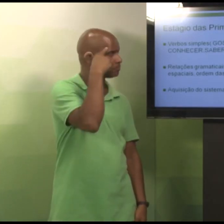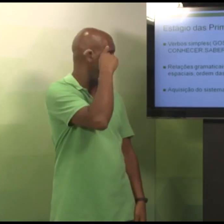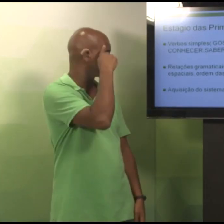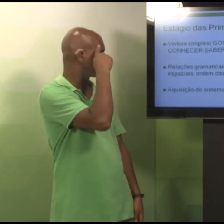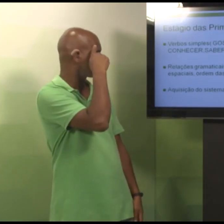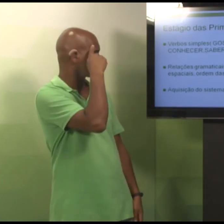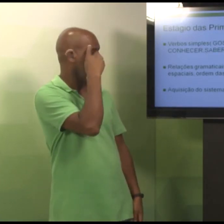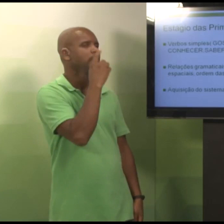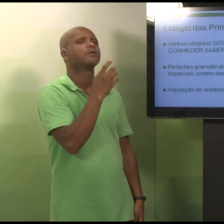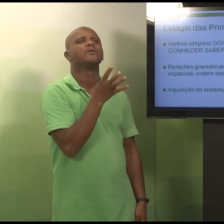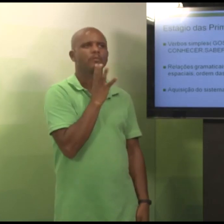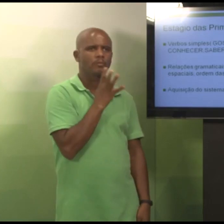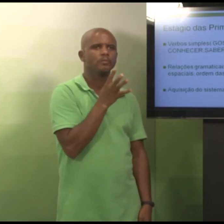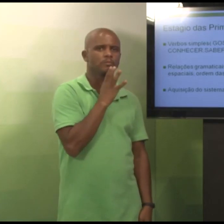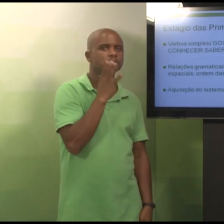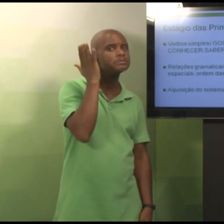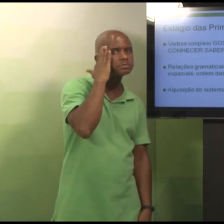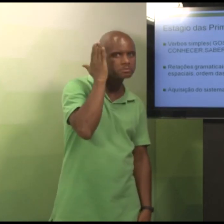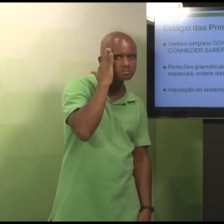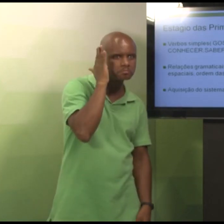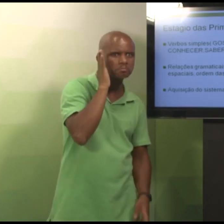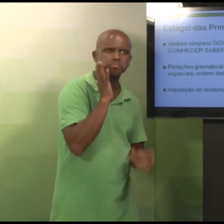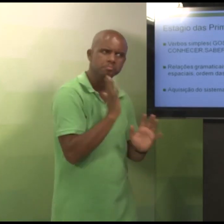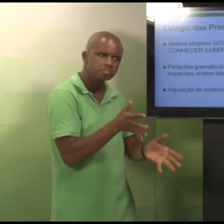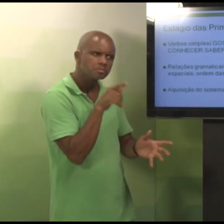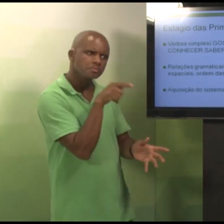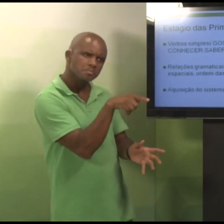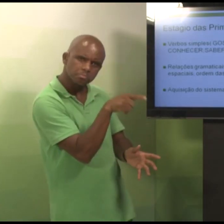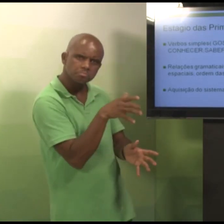verbo gostar, pensar, conhecer.